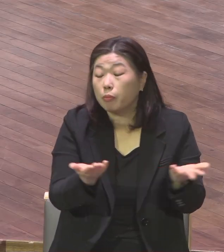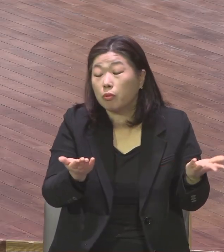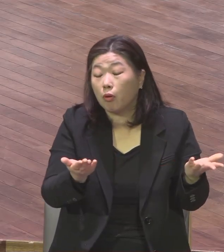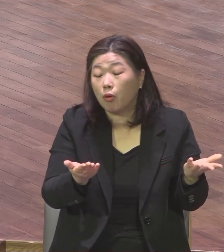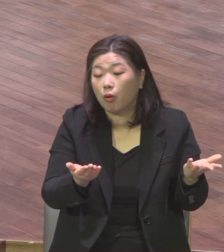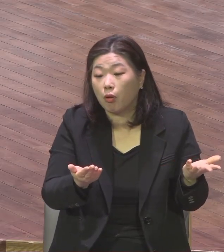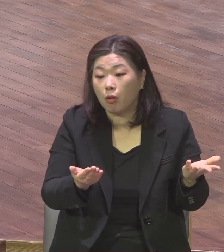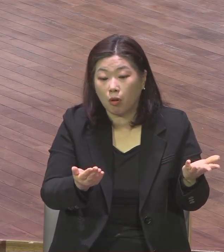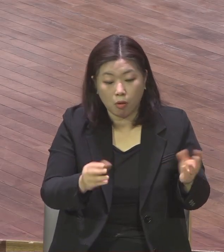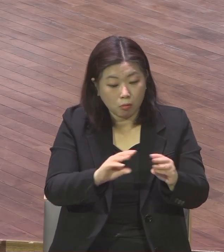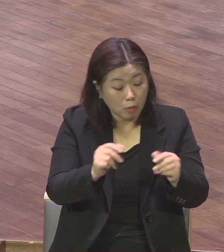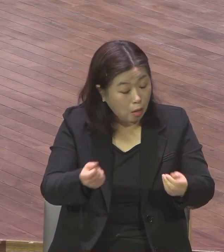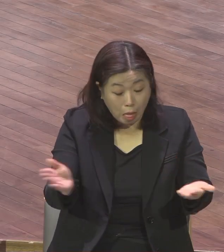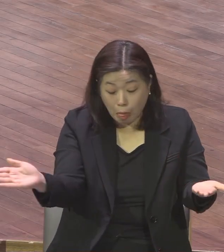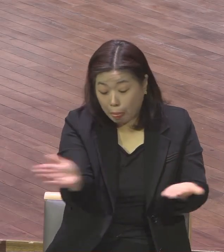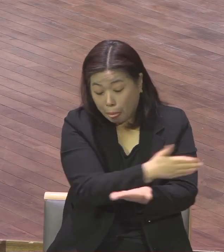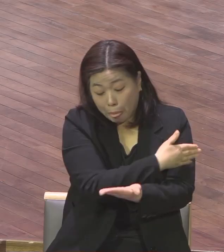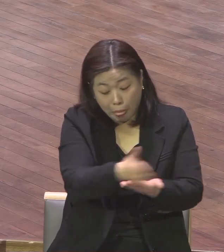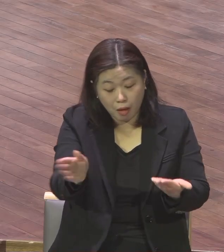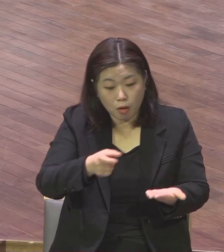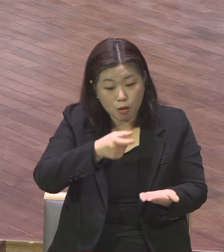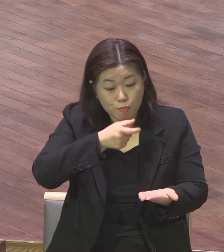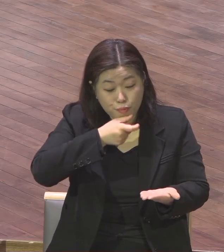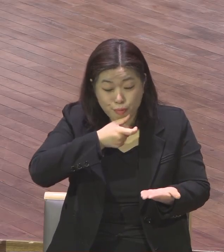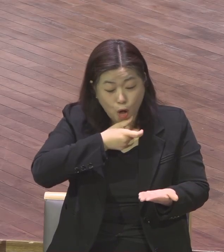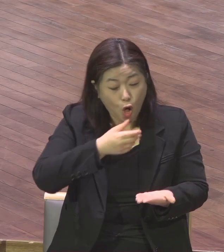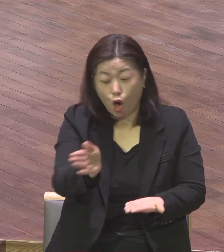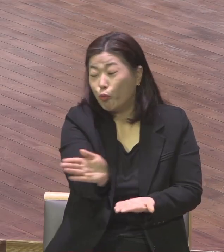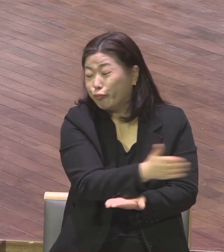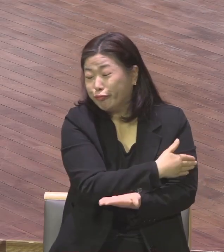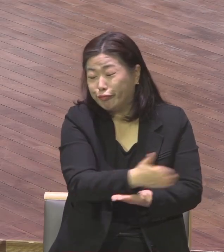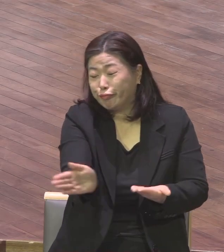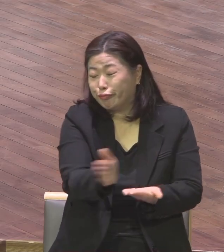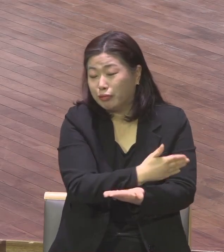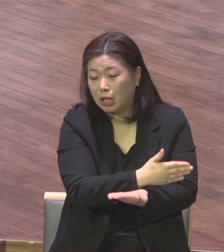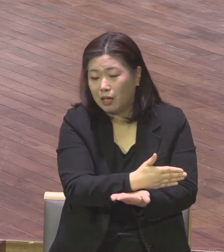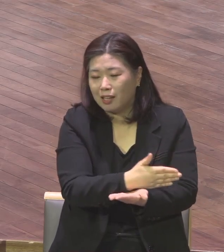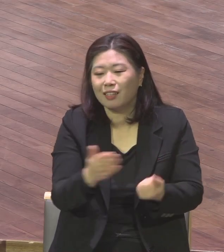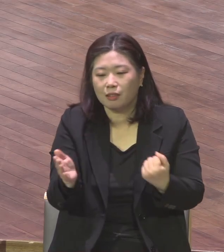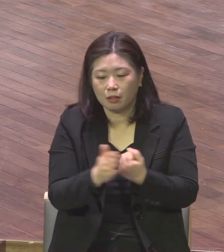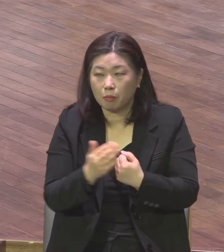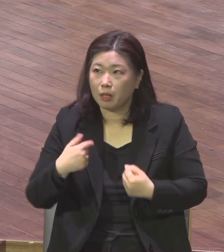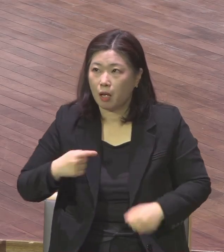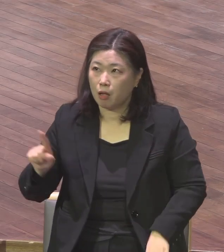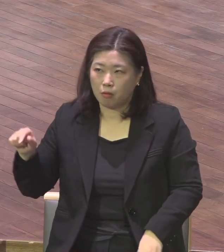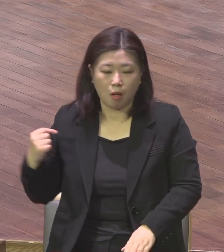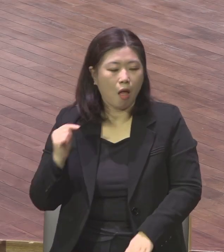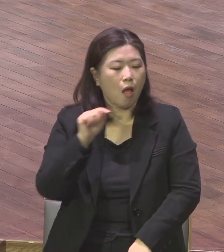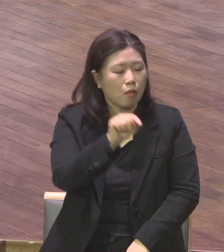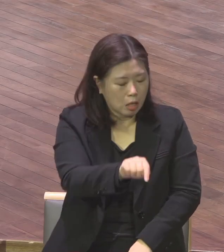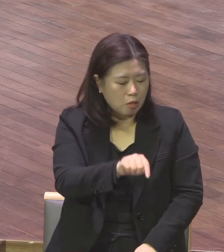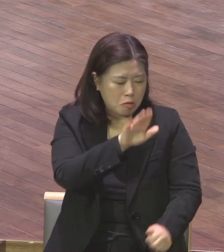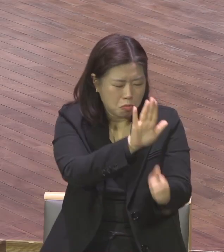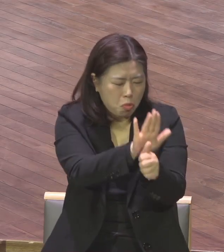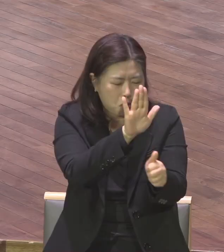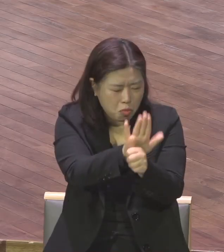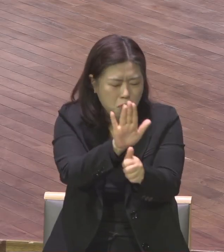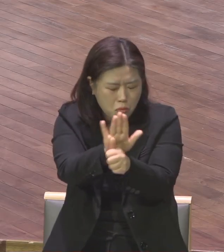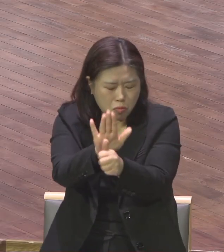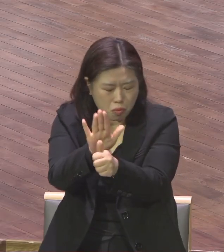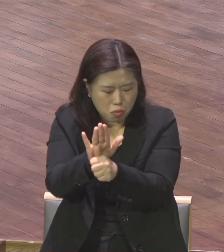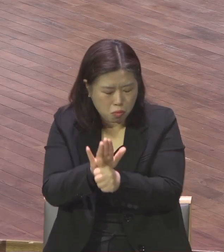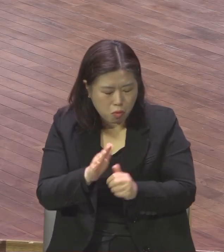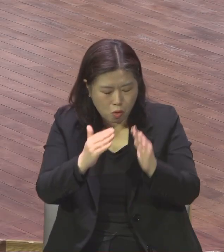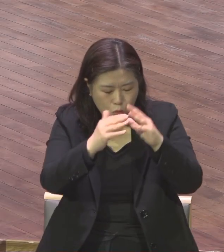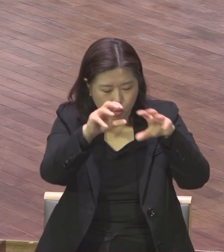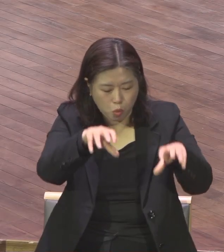있대. 우리나라가 그 정도로 잘 삽니다. 저 아프리카 현재로 이번 주에 들은 보고예요. 저